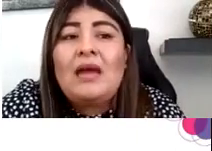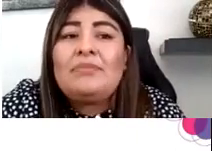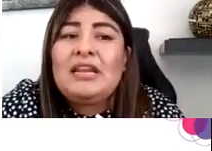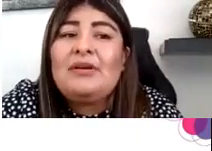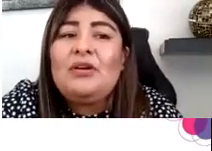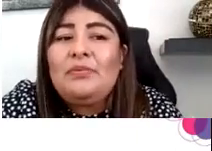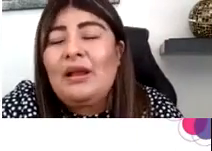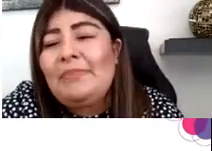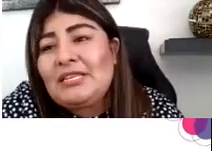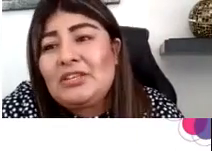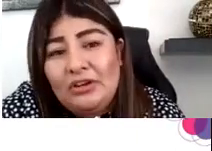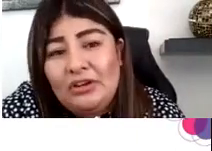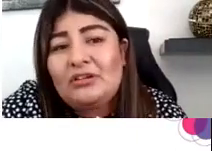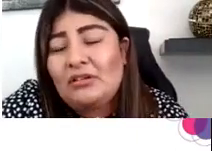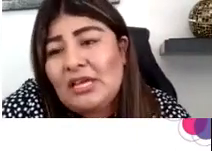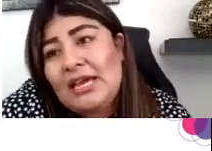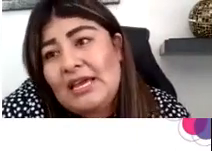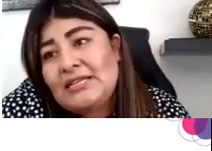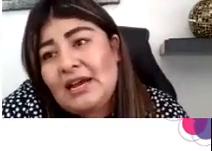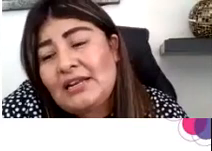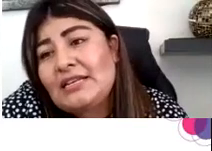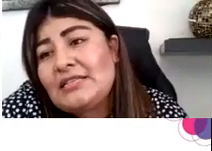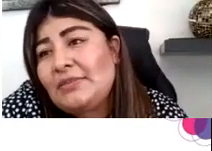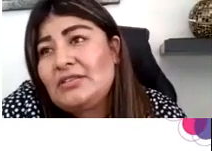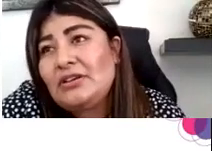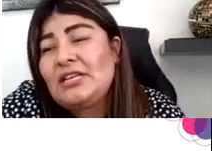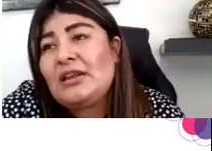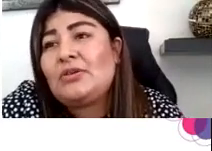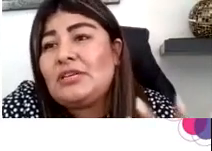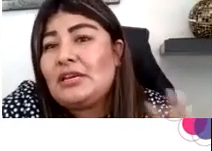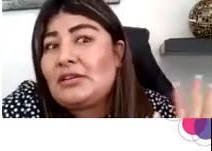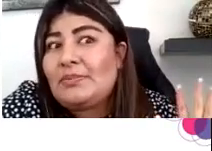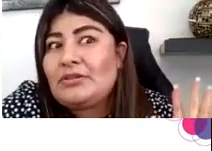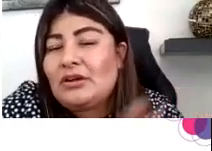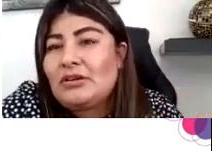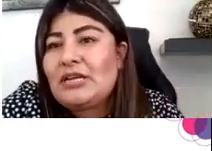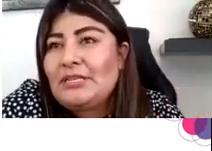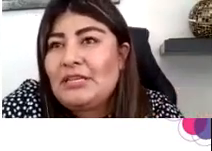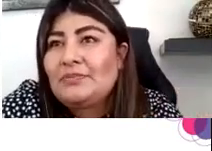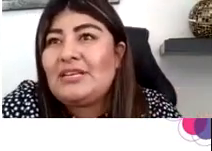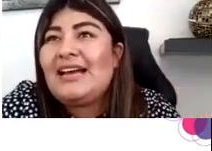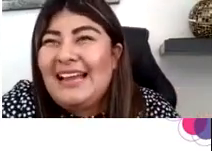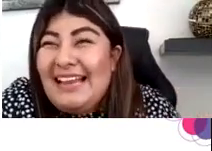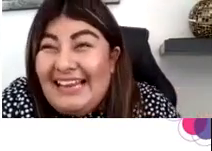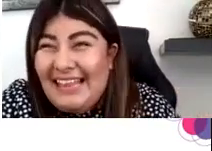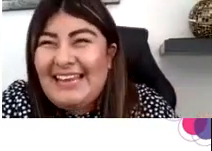Pues a lo mejor por una petición que se hagan esas adaptaciones, a lo mejor si entra una persona con discapacidad, pues ya le daría